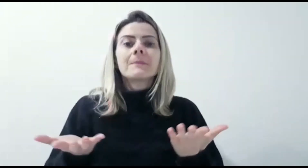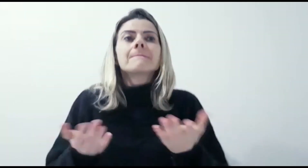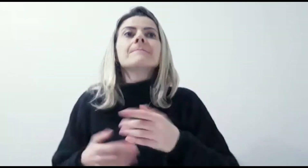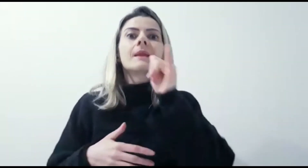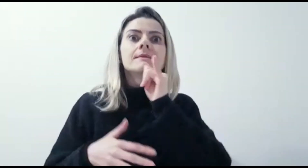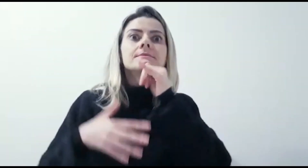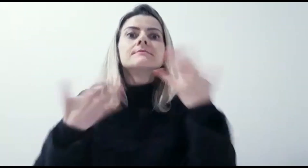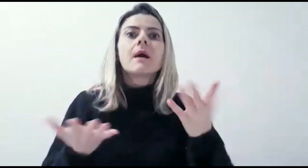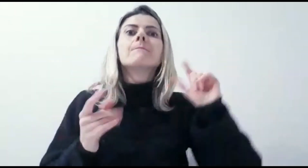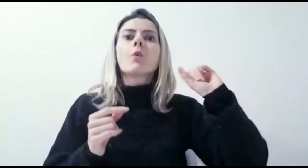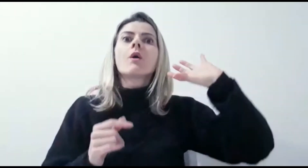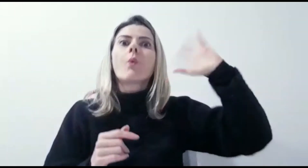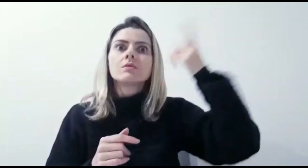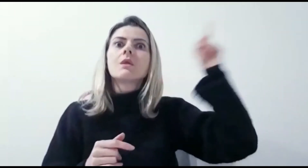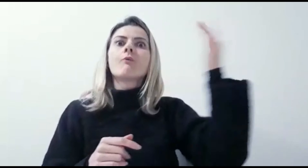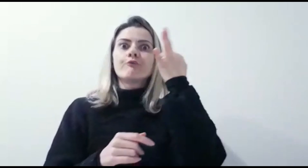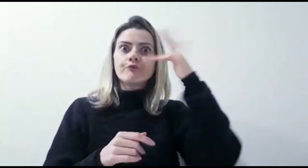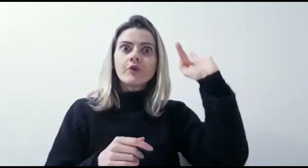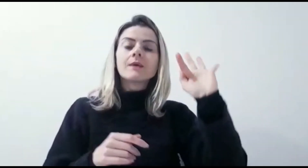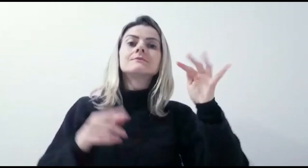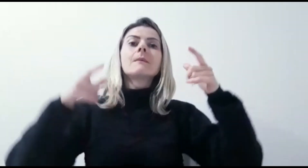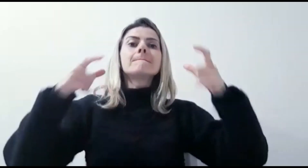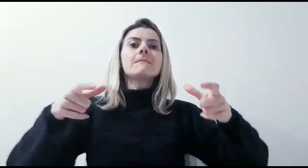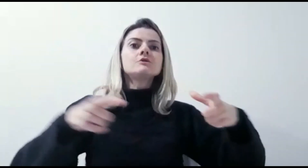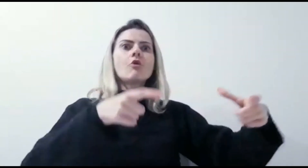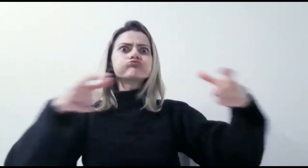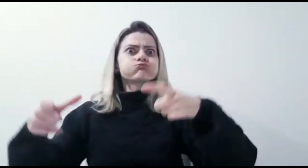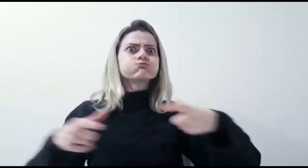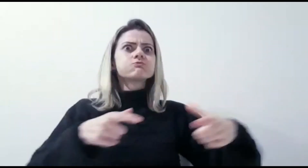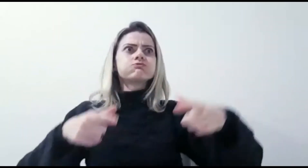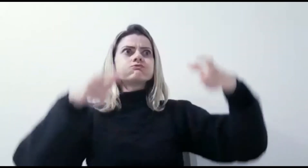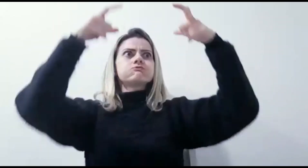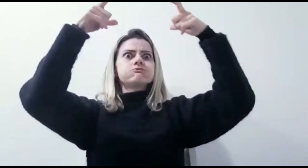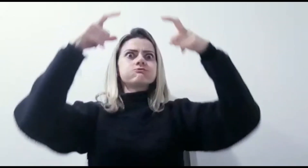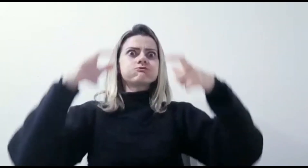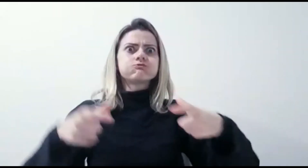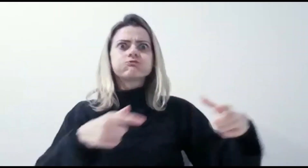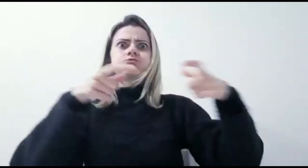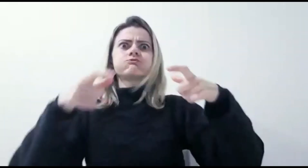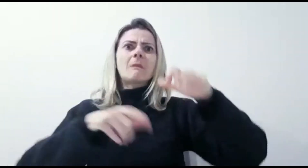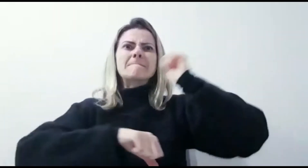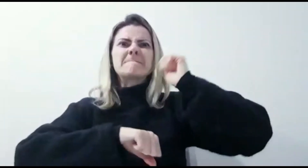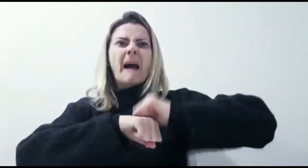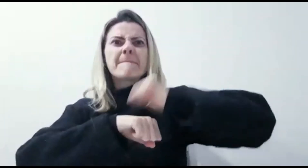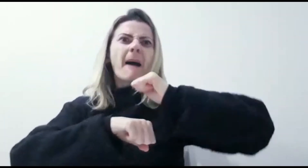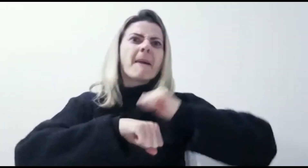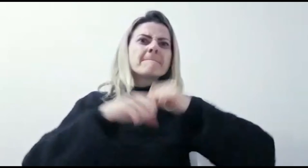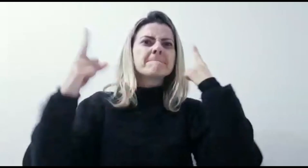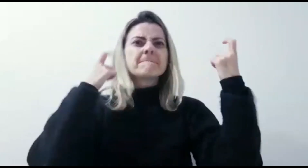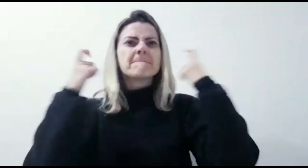médiuns psicografavam, por exemplo, lá na França, aconteceu muito das manifestações